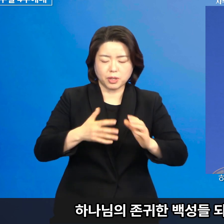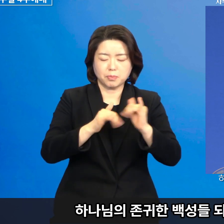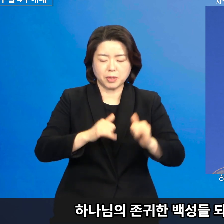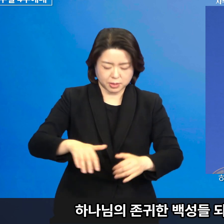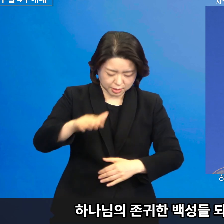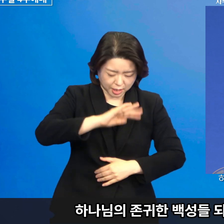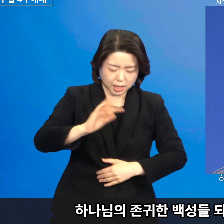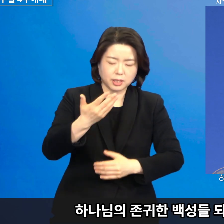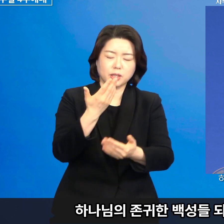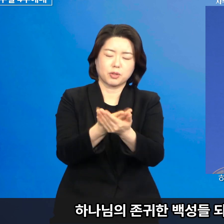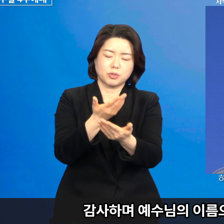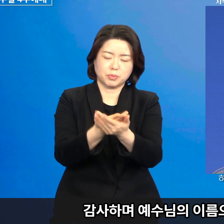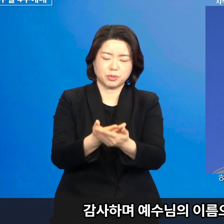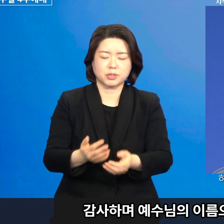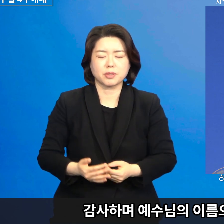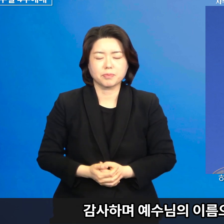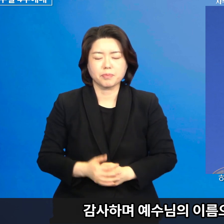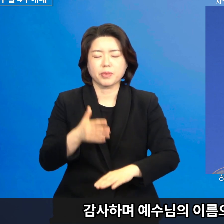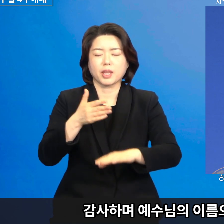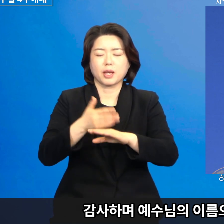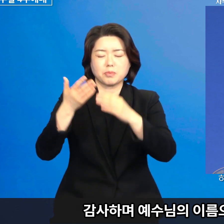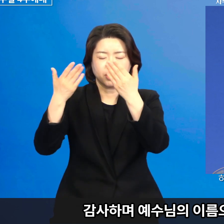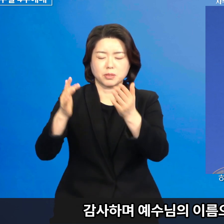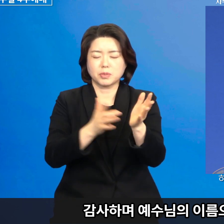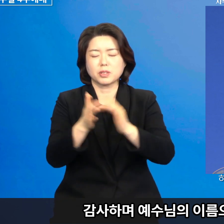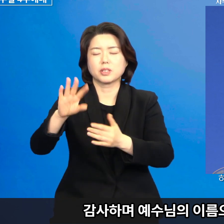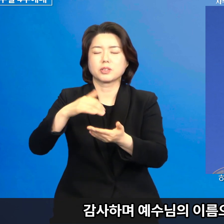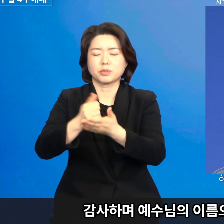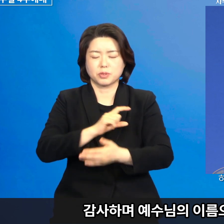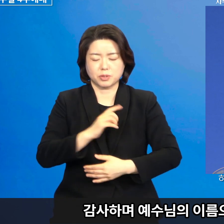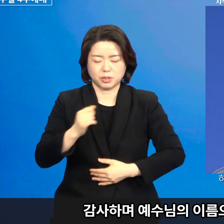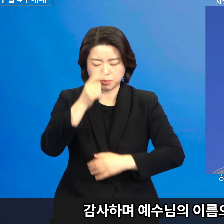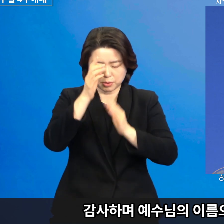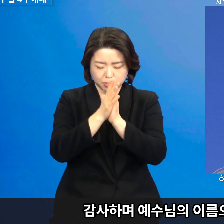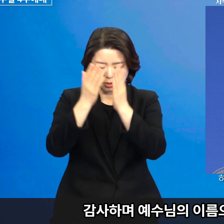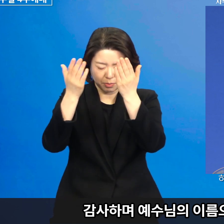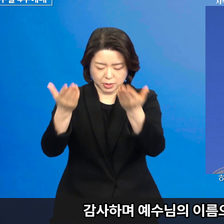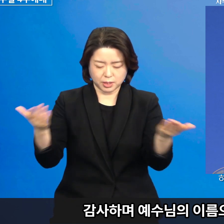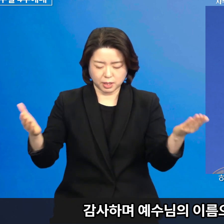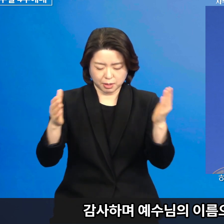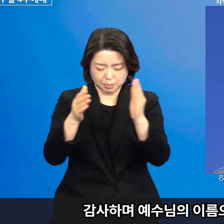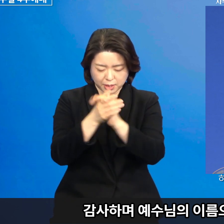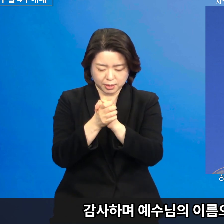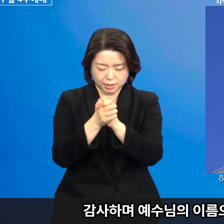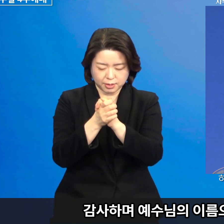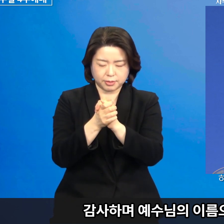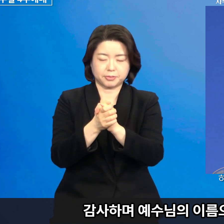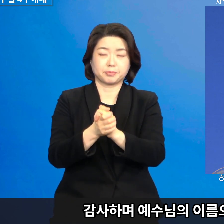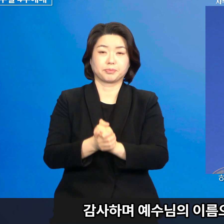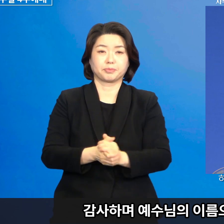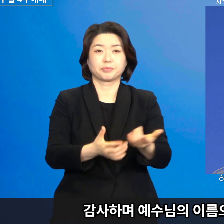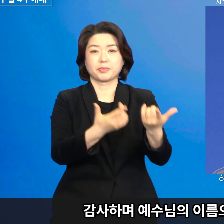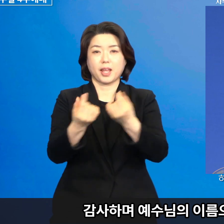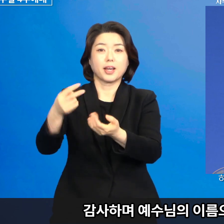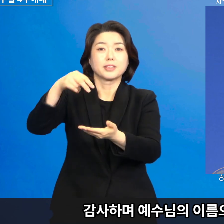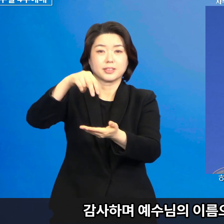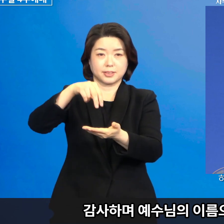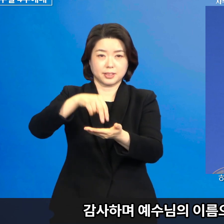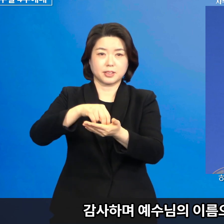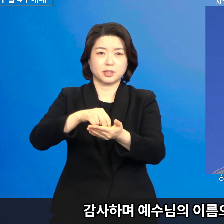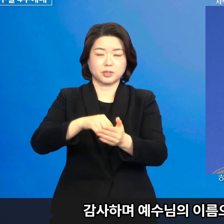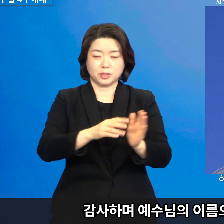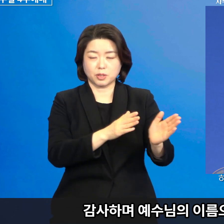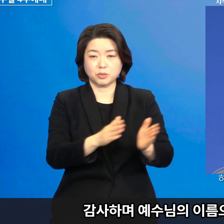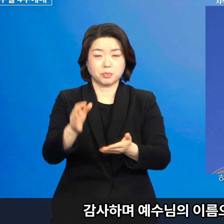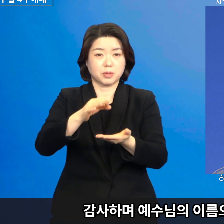되게 인도하여 주시옵소서. 감사하며 예수님의 이름으로 기도드립니다. 아멘. 다 같이 일어나셔서